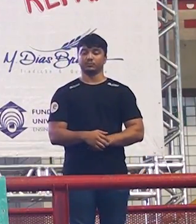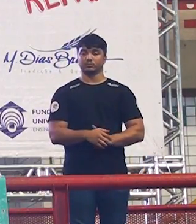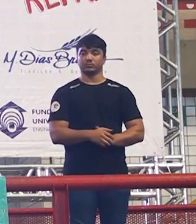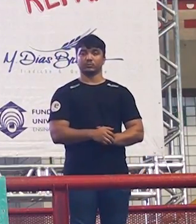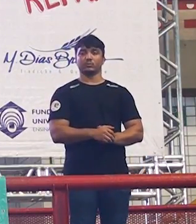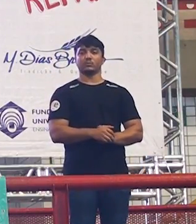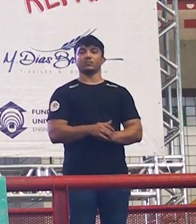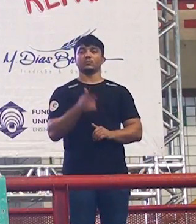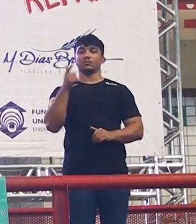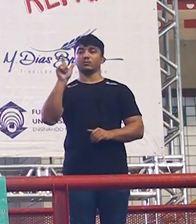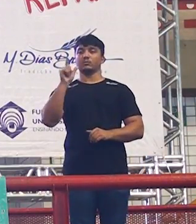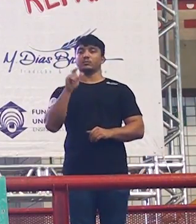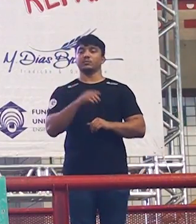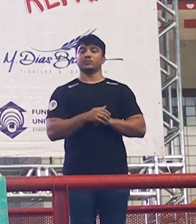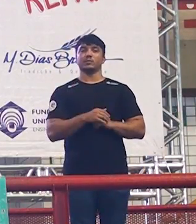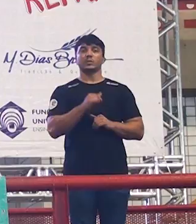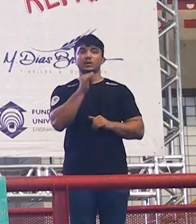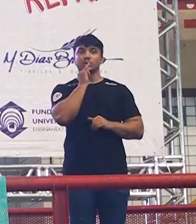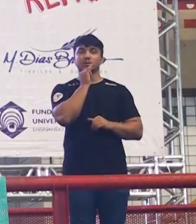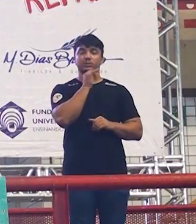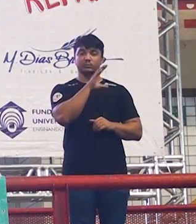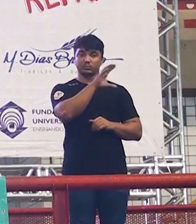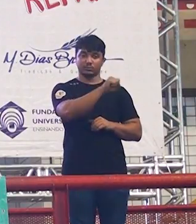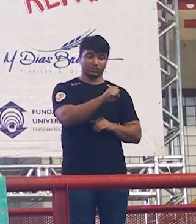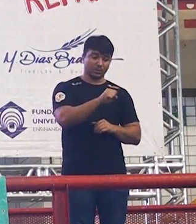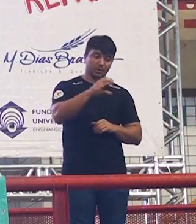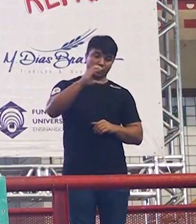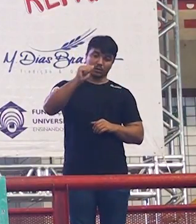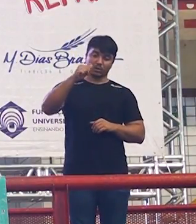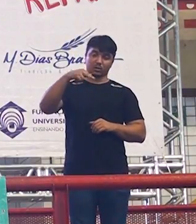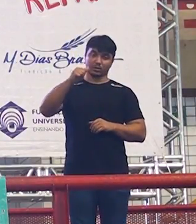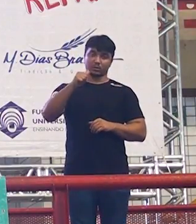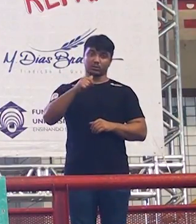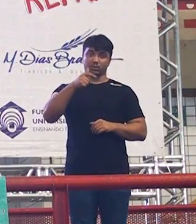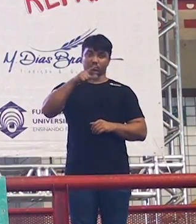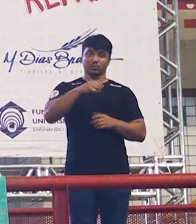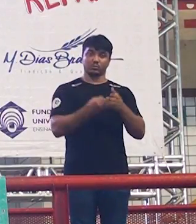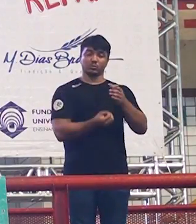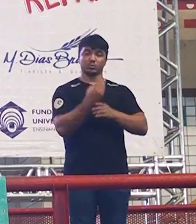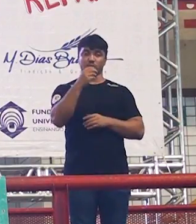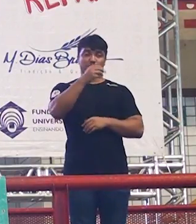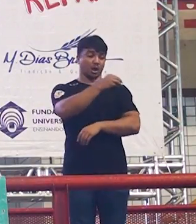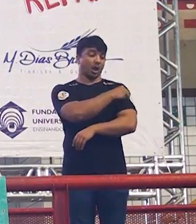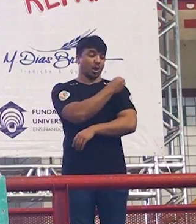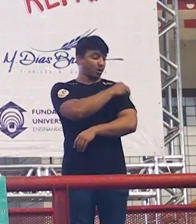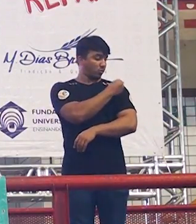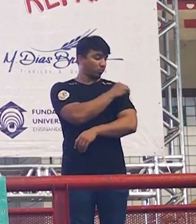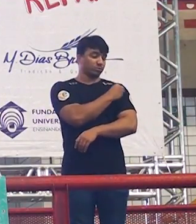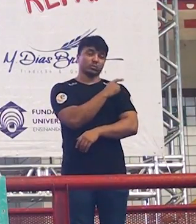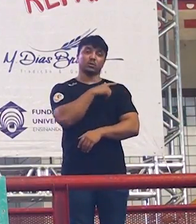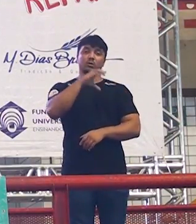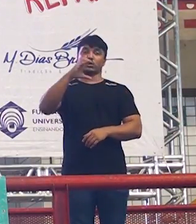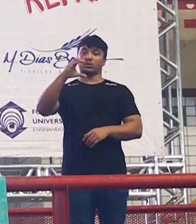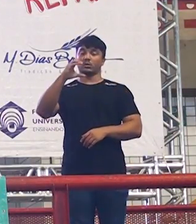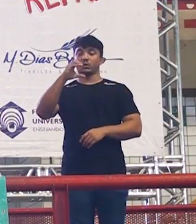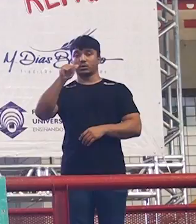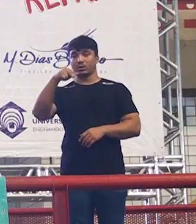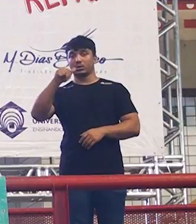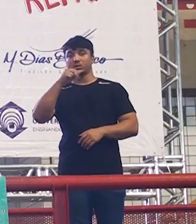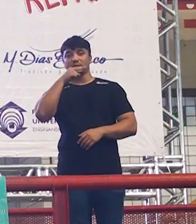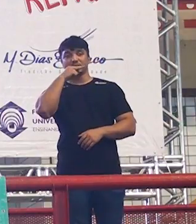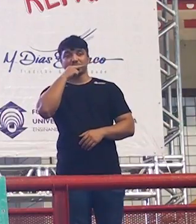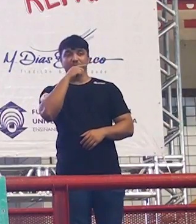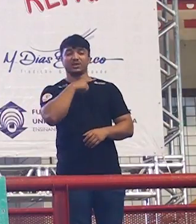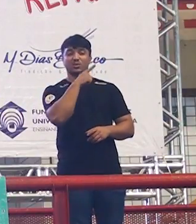quando você planta cana-de-açúcar e recolhe a cana para poder produzir o álcool, além da cana, você tem a palha, você